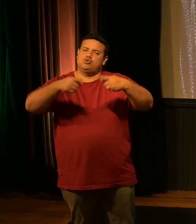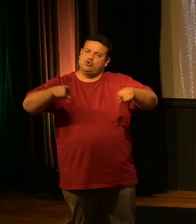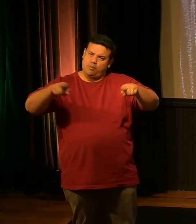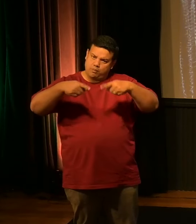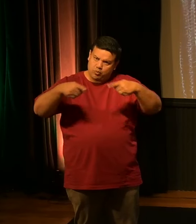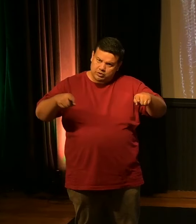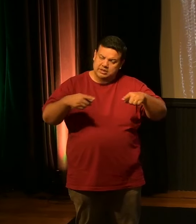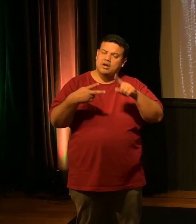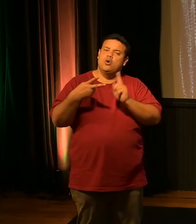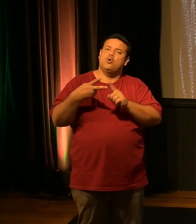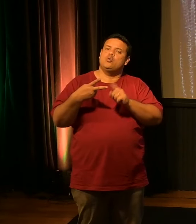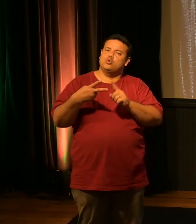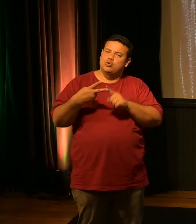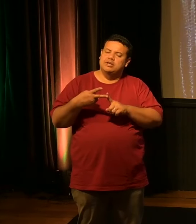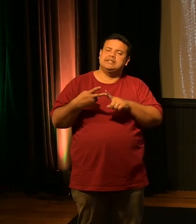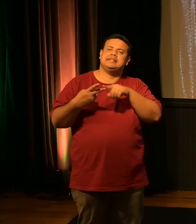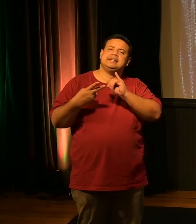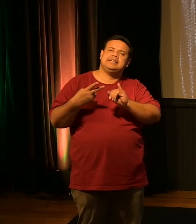pela Isabel de Fátima